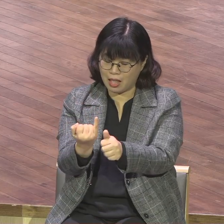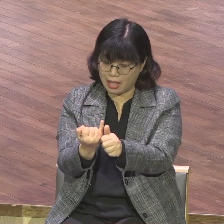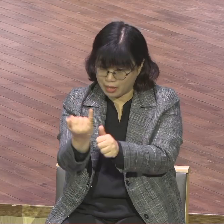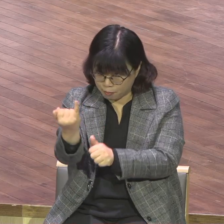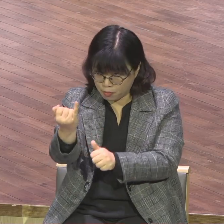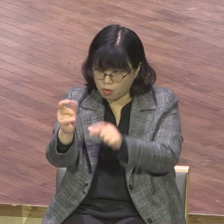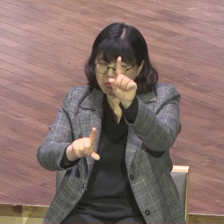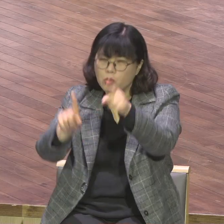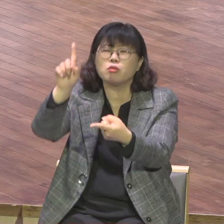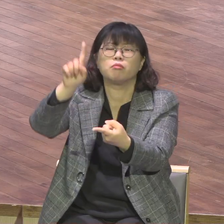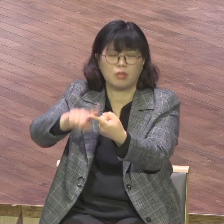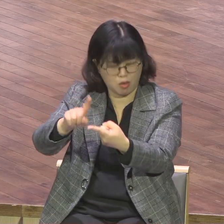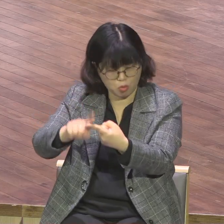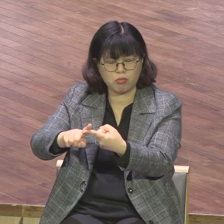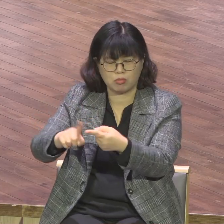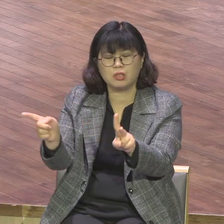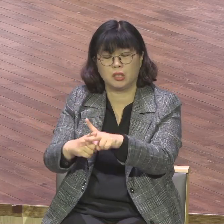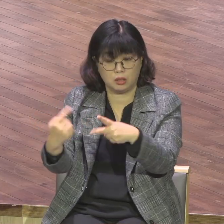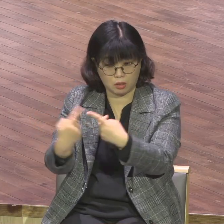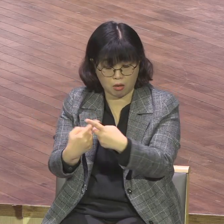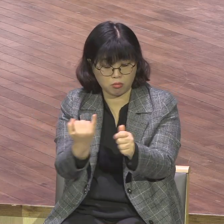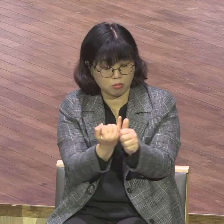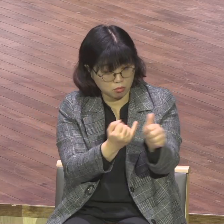베풀어. 배려하고 수용하고.